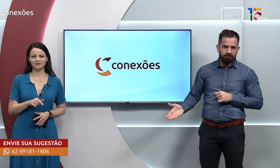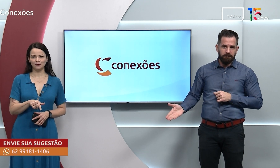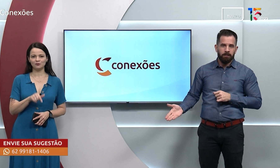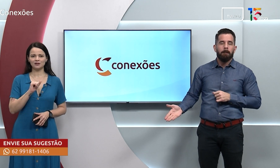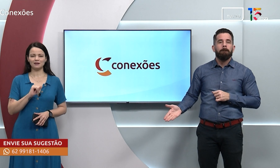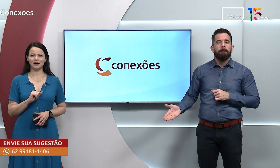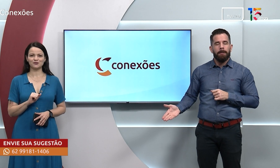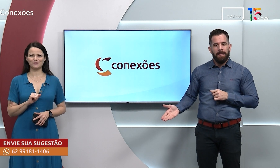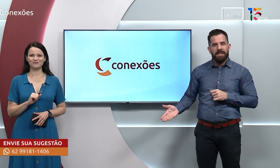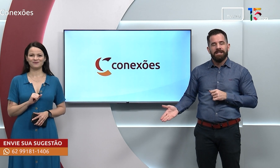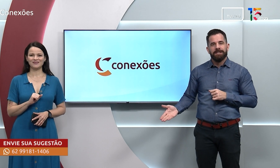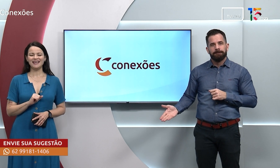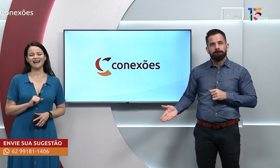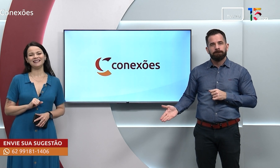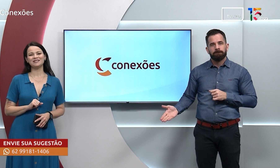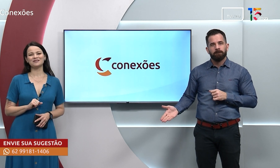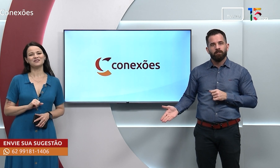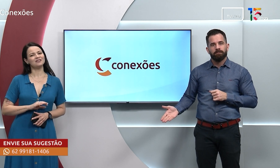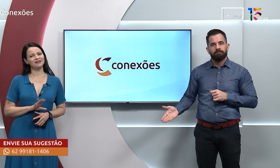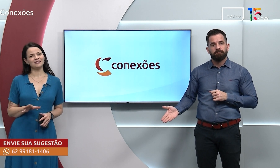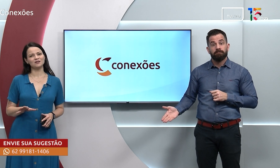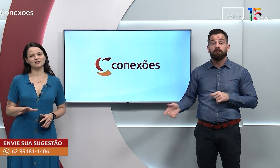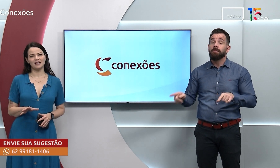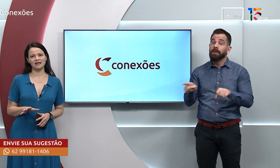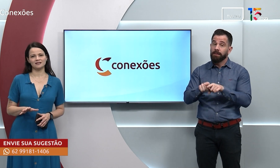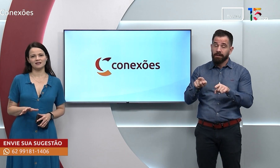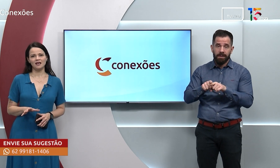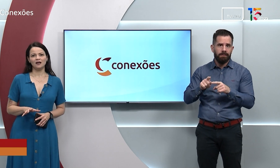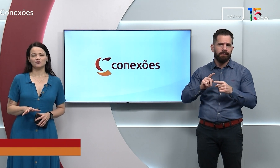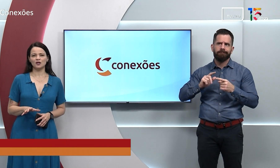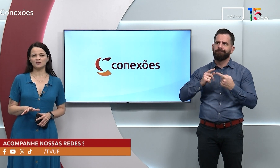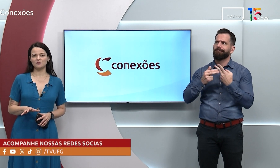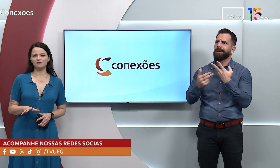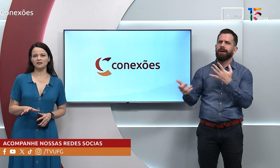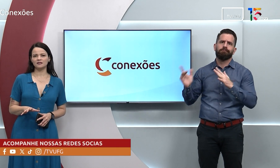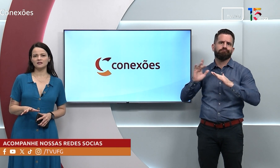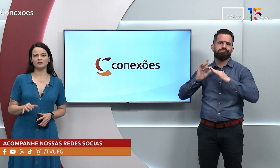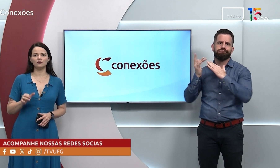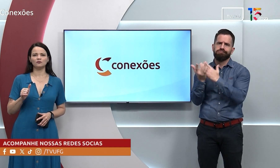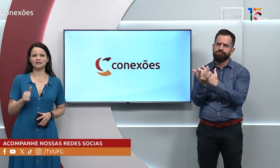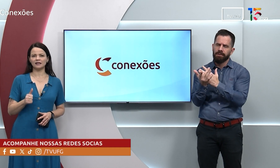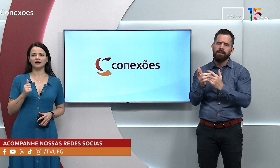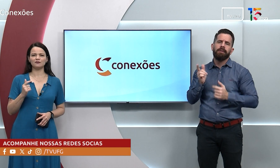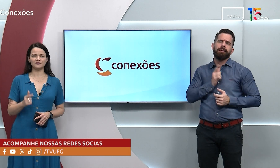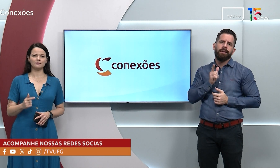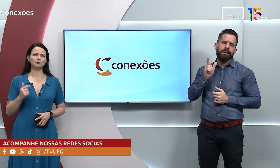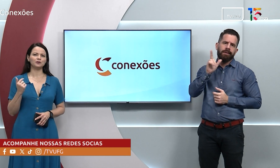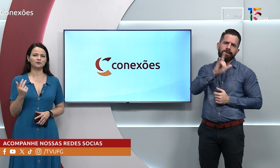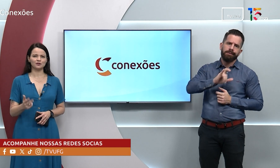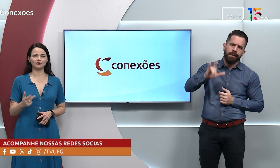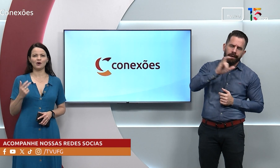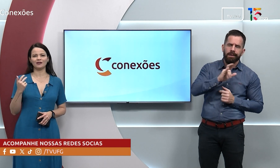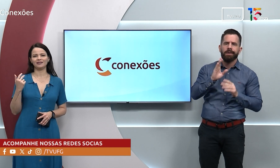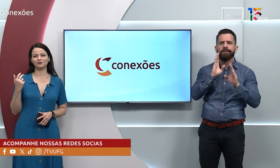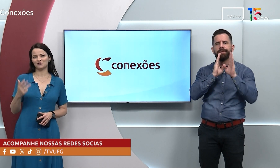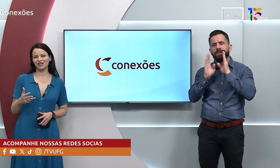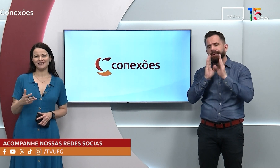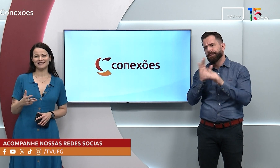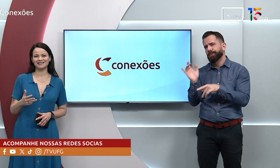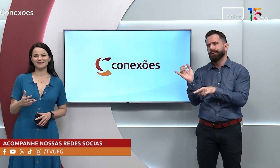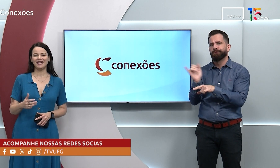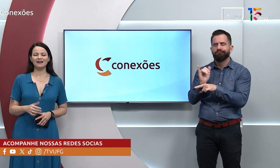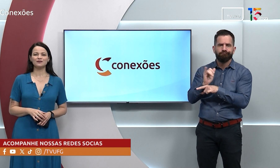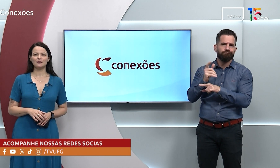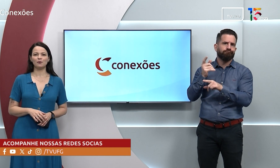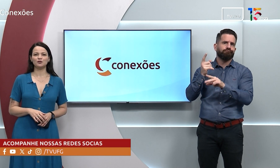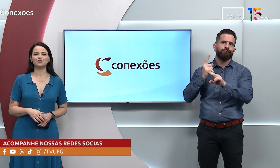629-9181-1406, olha o número aqui embaixo. Além disso, a gente tem várias redes sociais. Os nossos perfis estão no Instagram, no Facebook, no TikTok, no